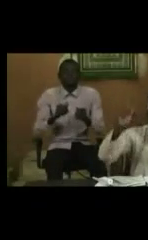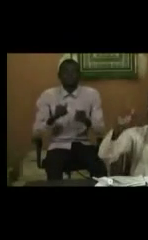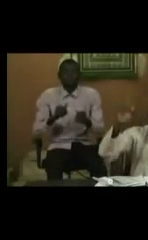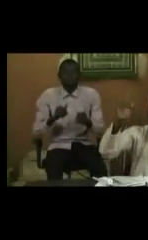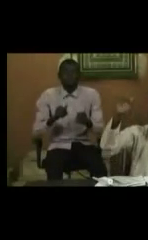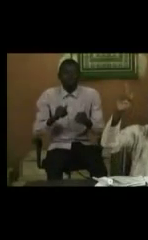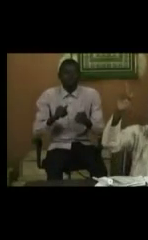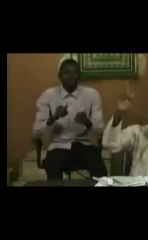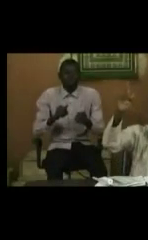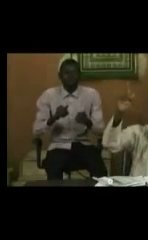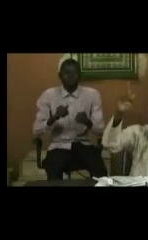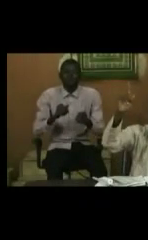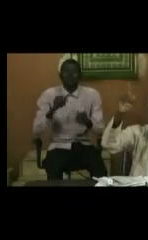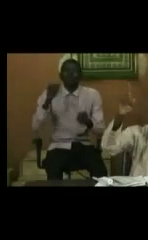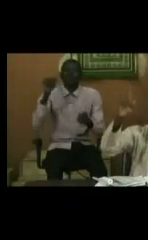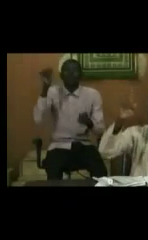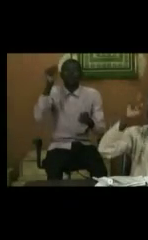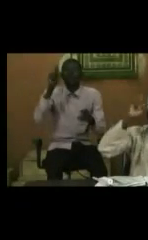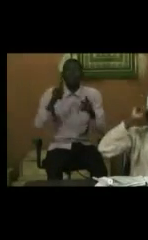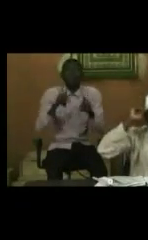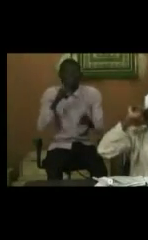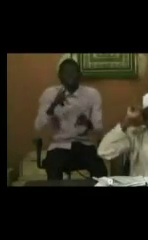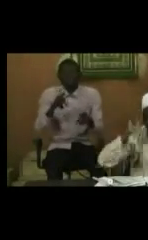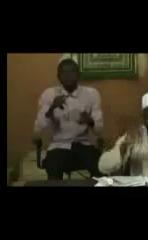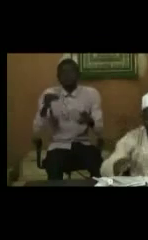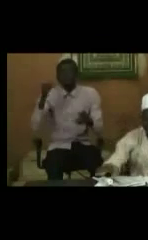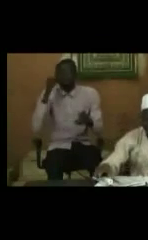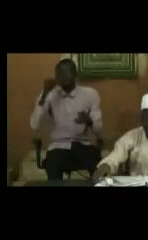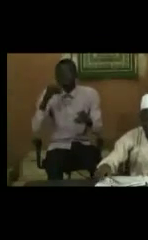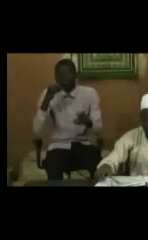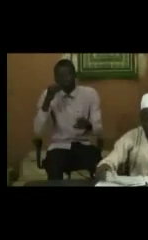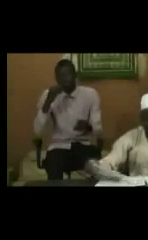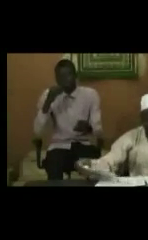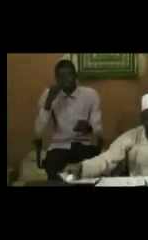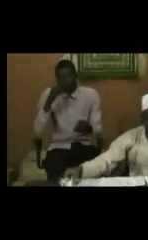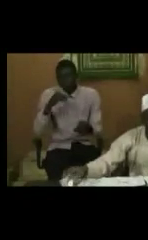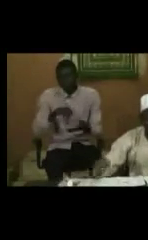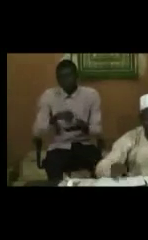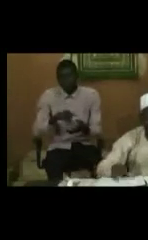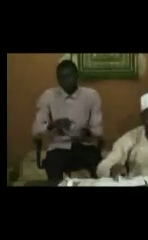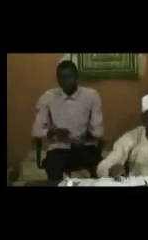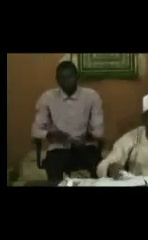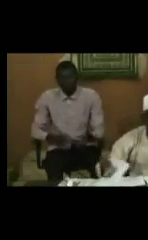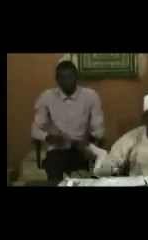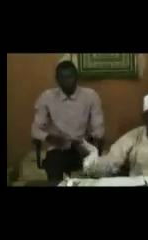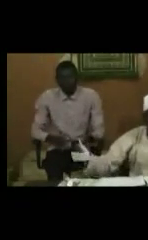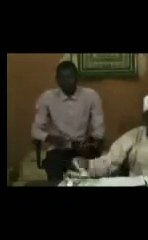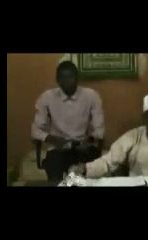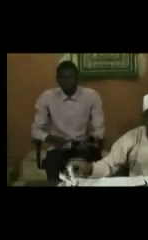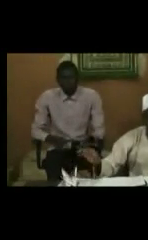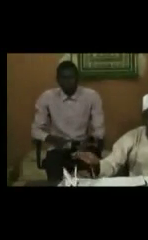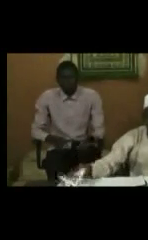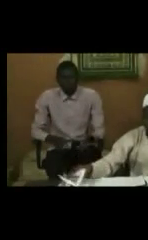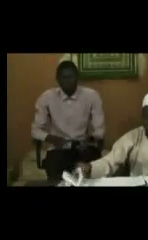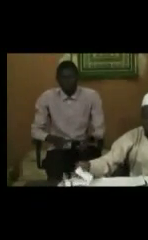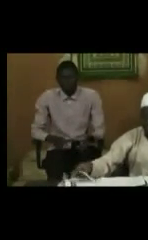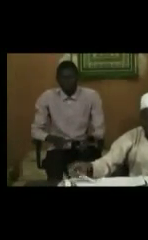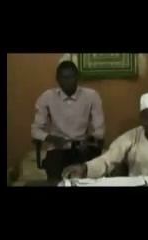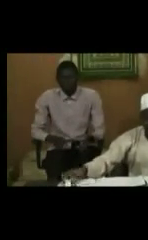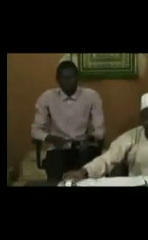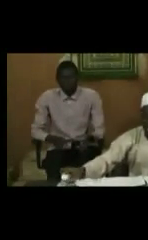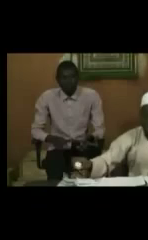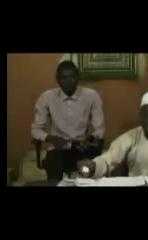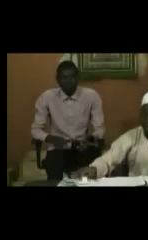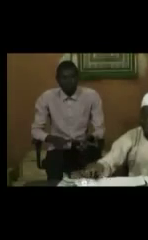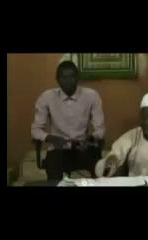fanada munadi rasulillahi sallallahu alaihi wasallam ni nigba na ni olupepe